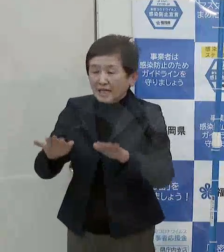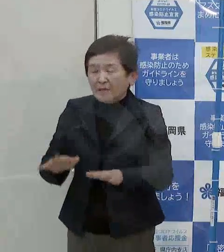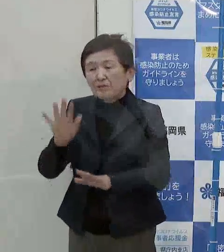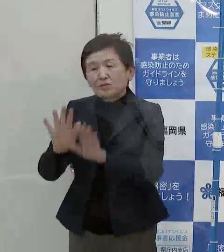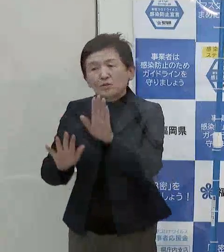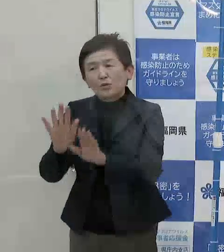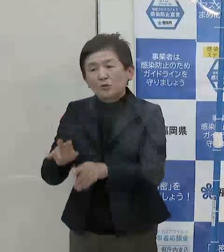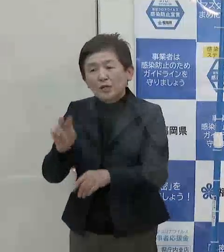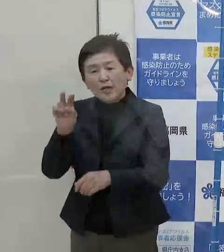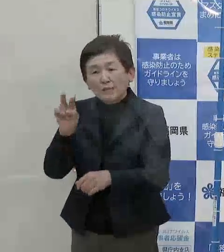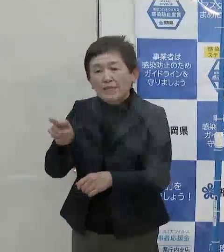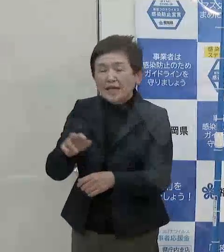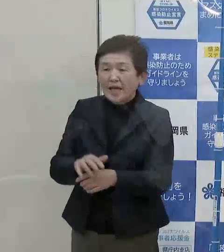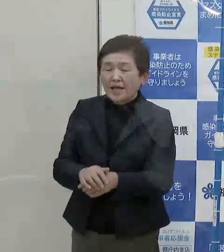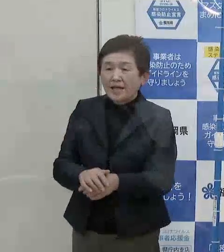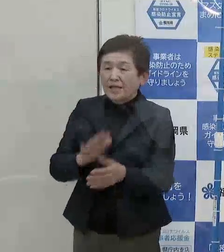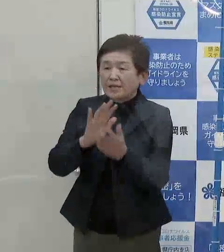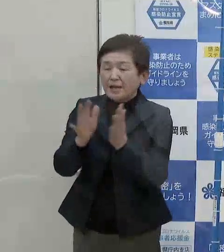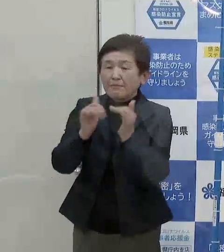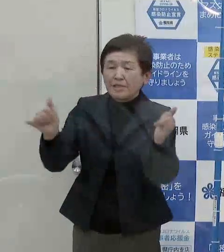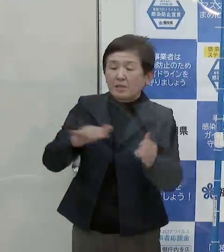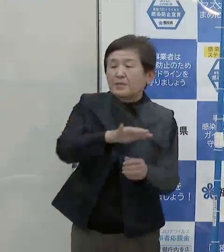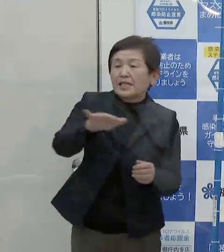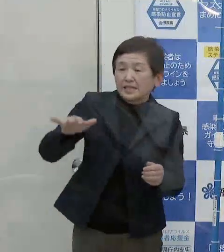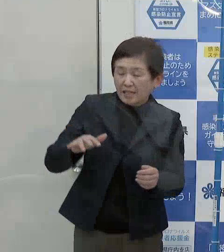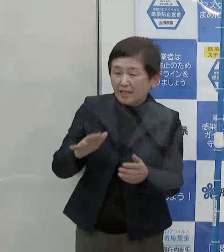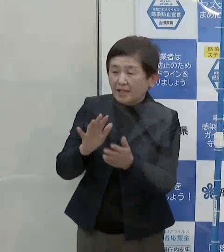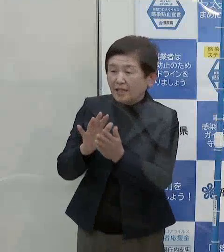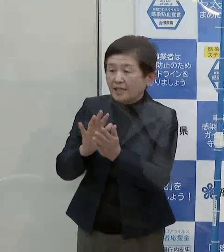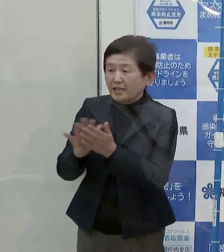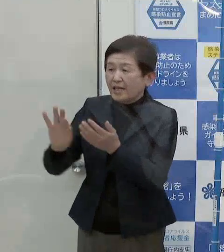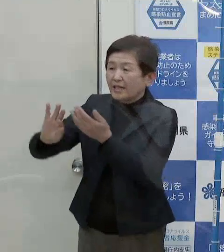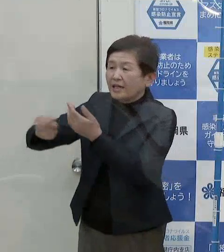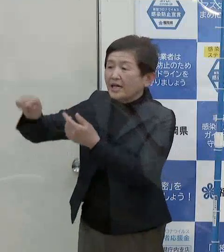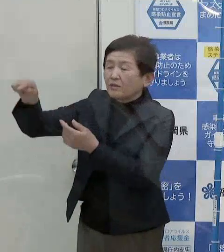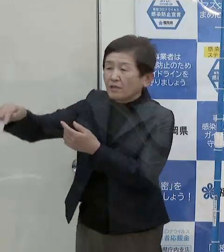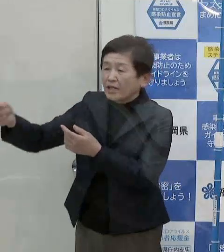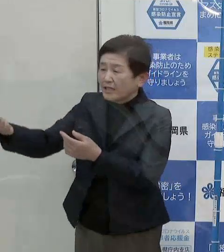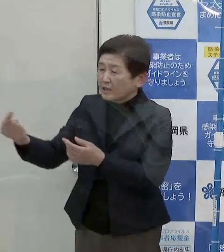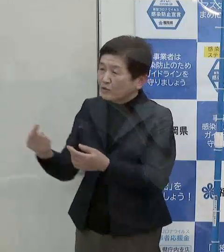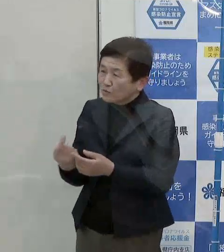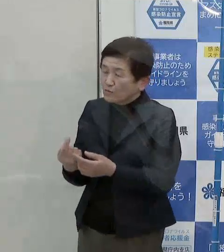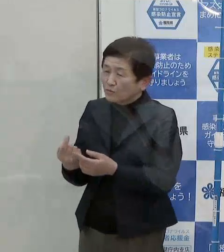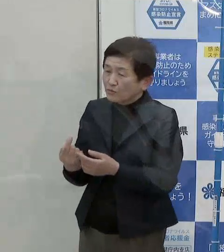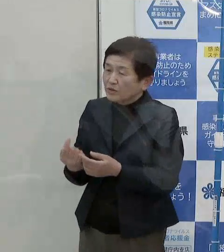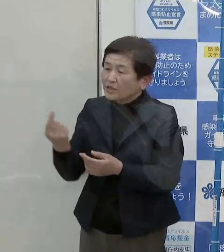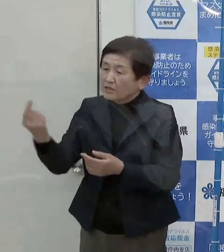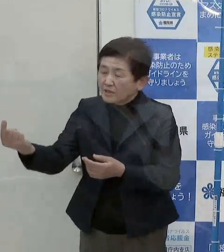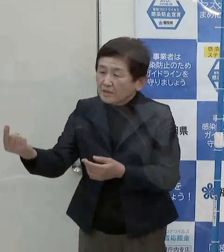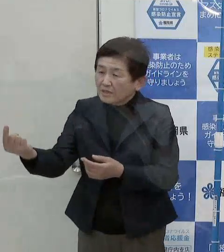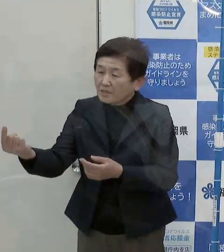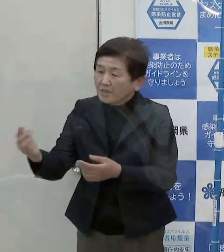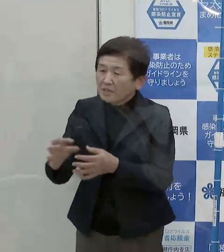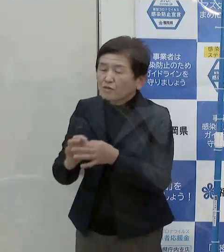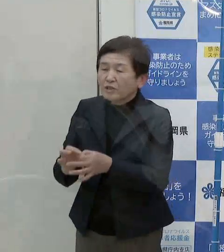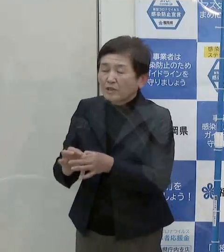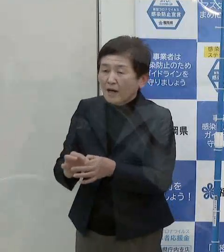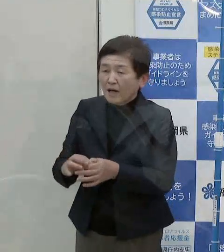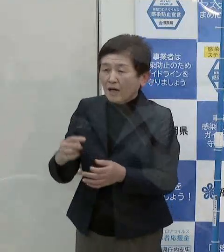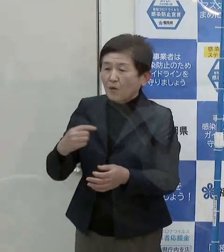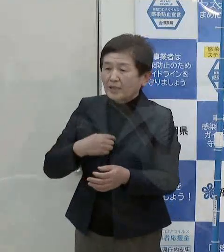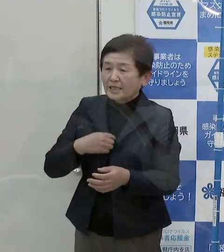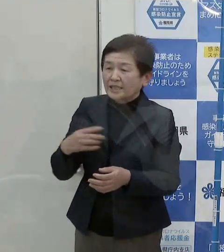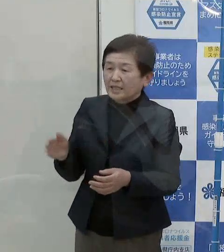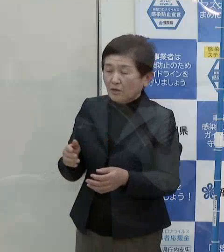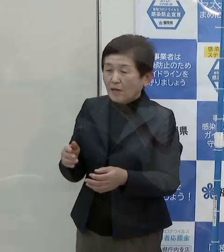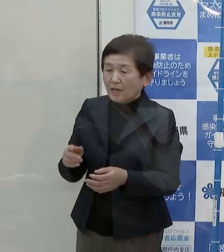況から見てですね、県民の皆さん、それから県外からの皆さんに対して移動をどうする、こうするということは、私の方